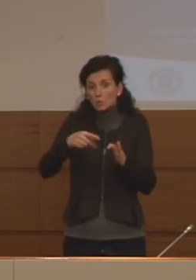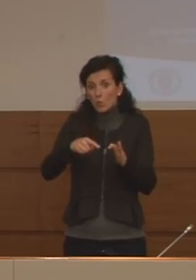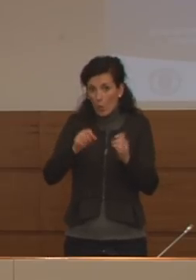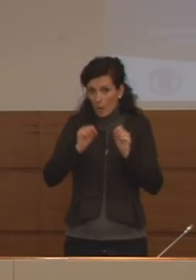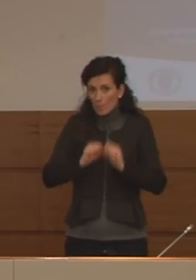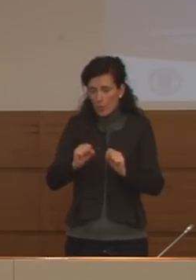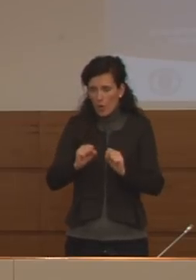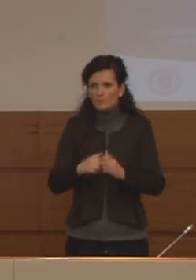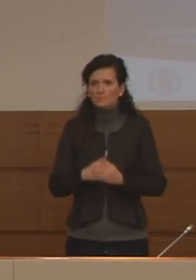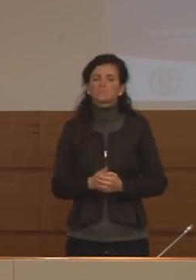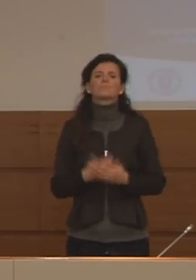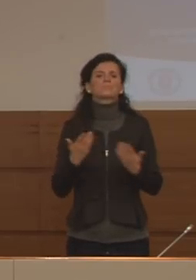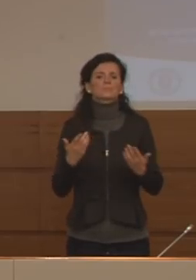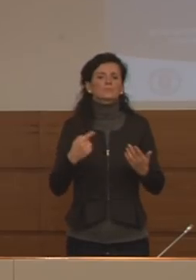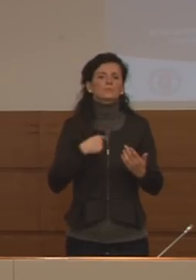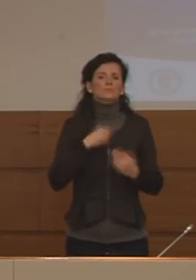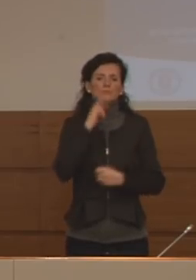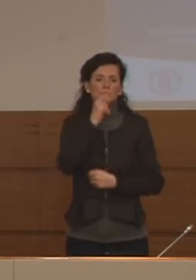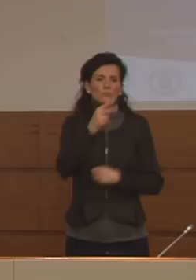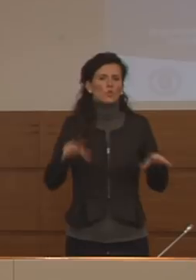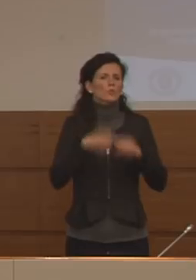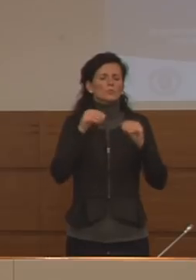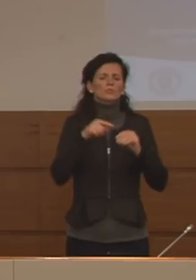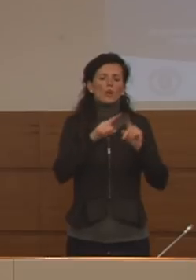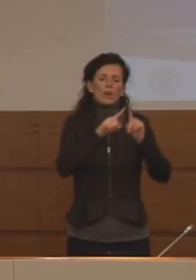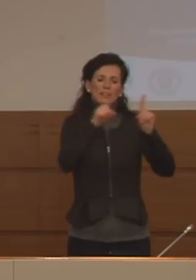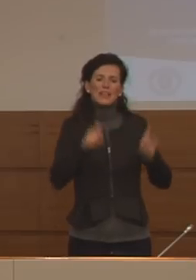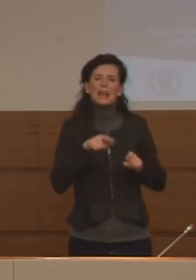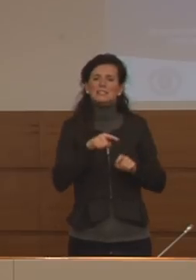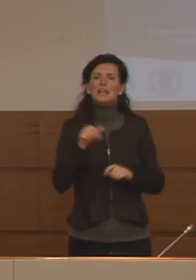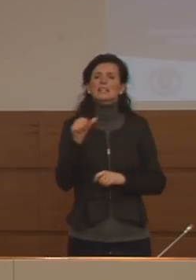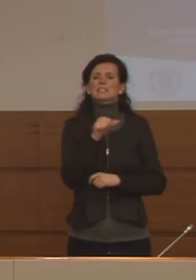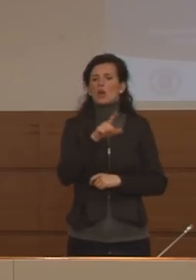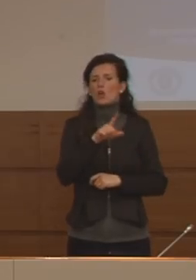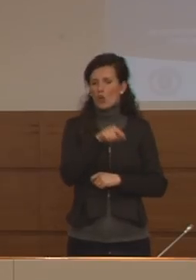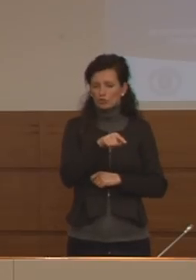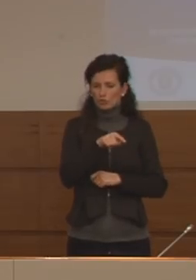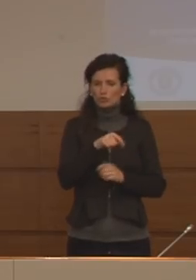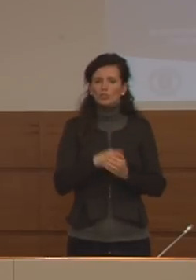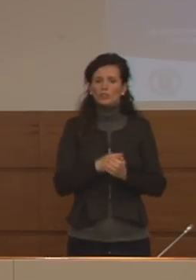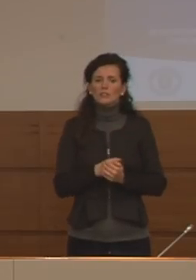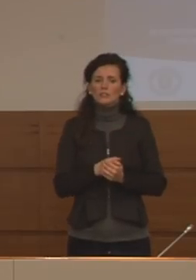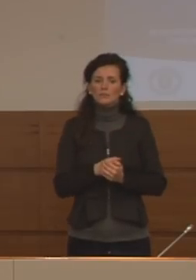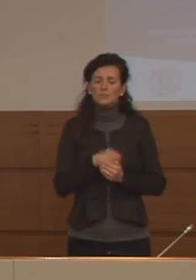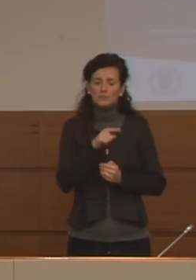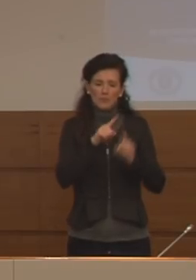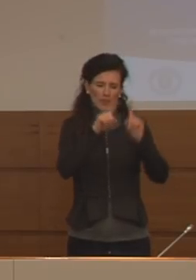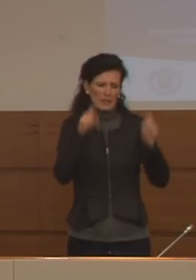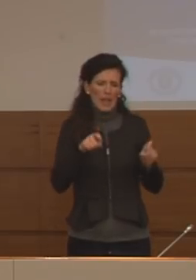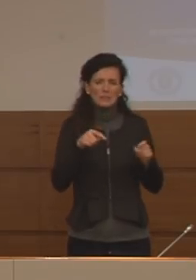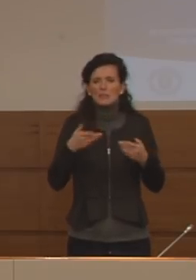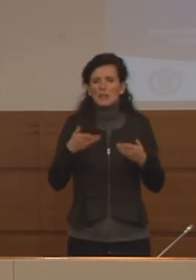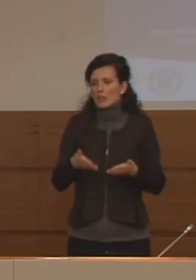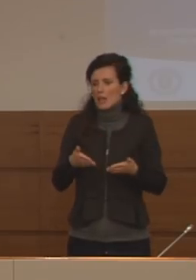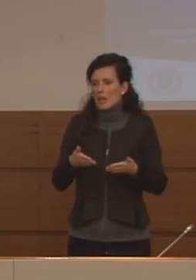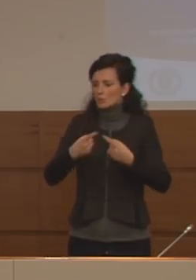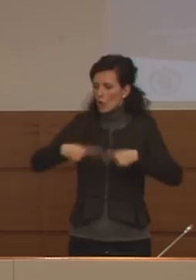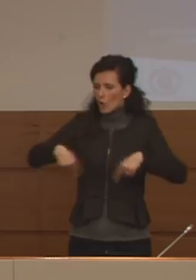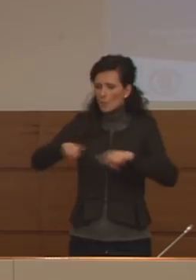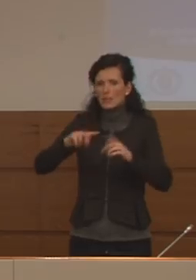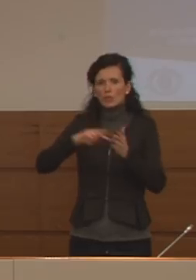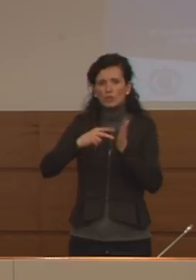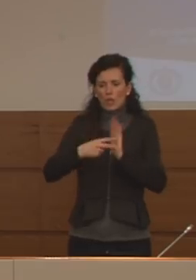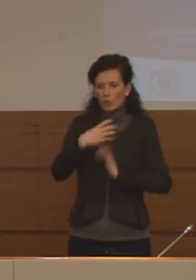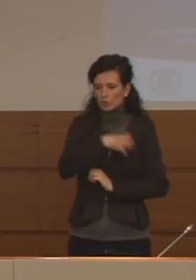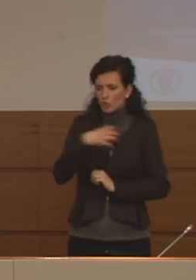test sierologici è uno degli argomenti di attualità anche da parte della comunità scientifica del comitato tecnico